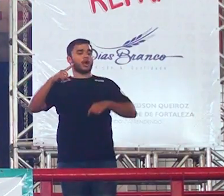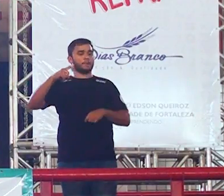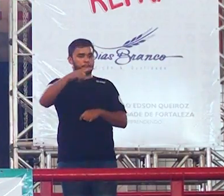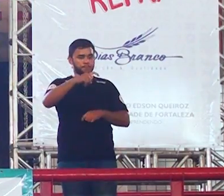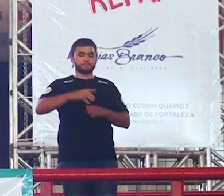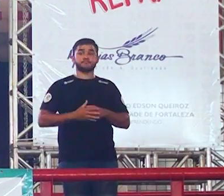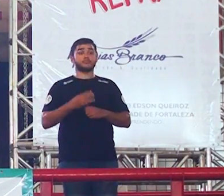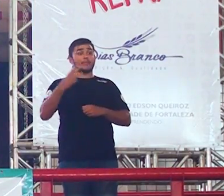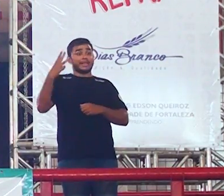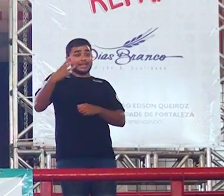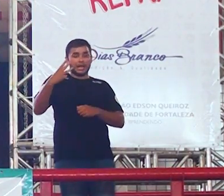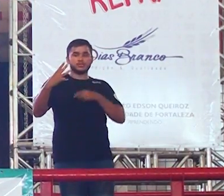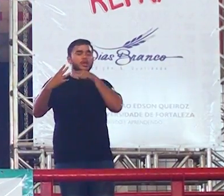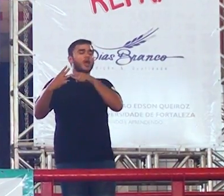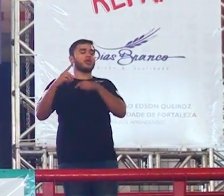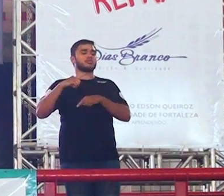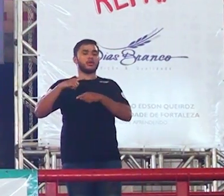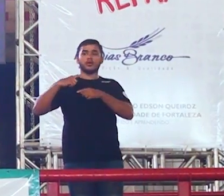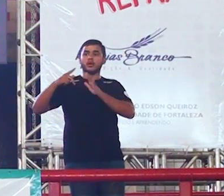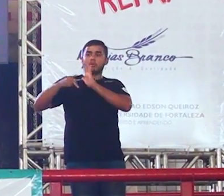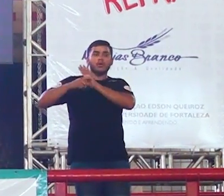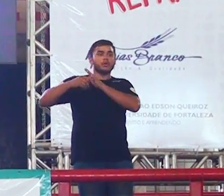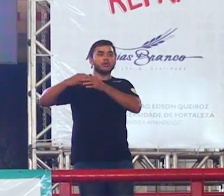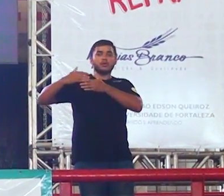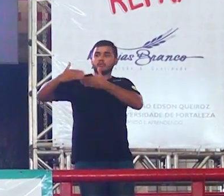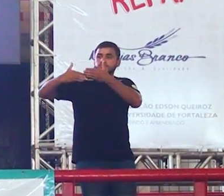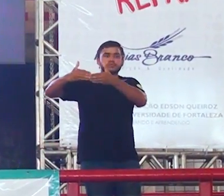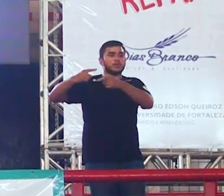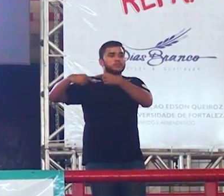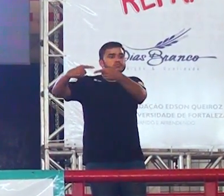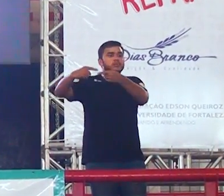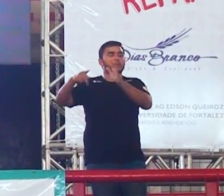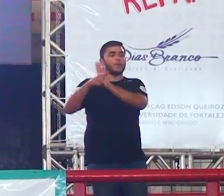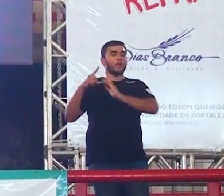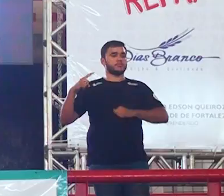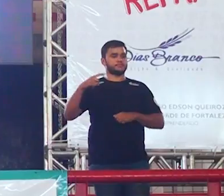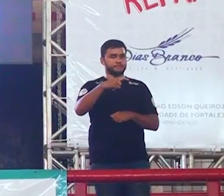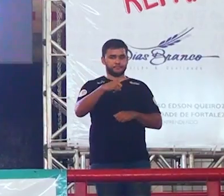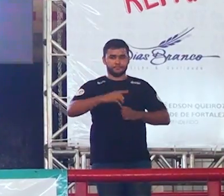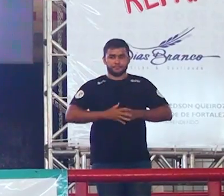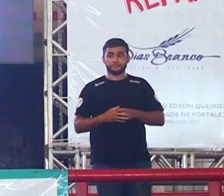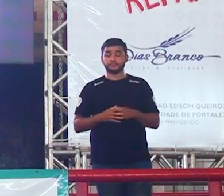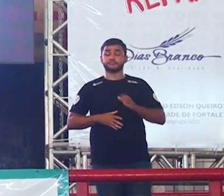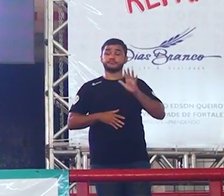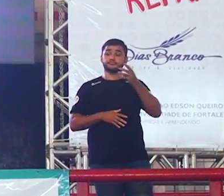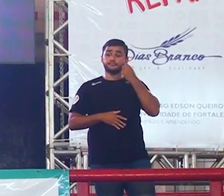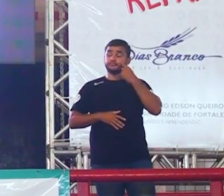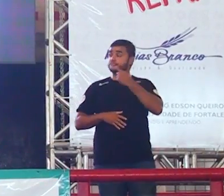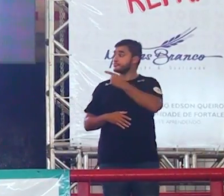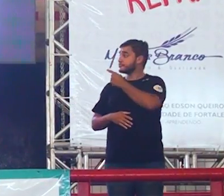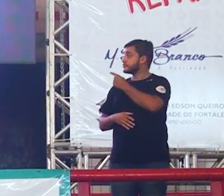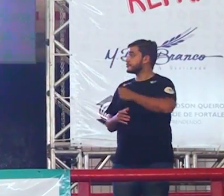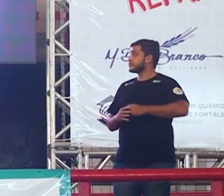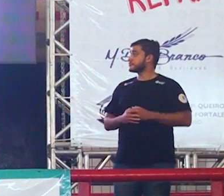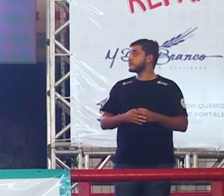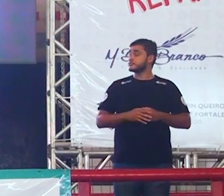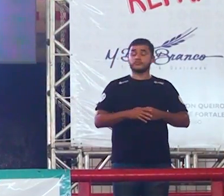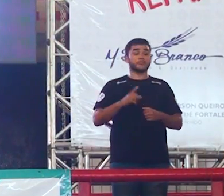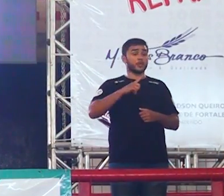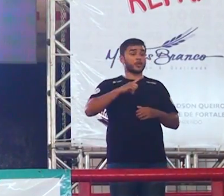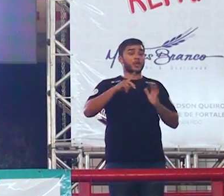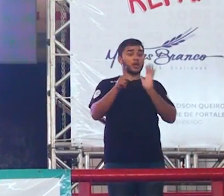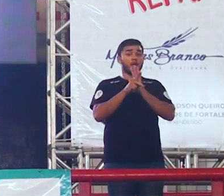O número 3, produção de espermatozoides. Então, item A, as células